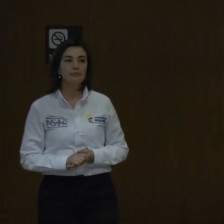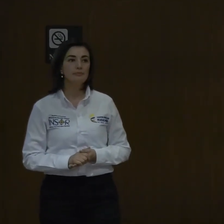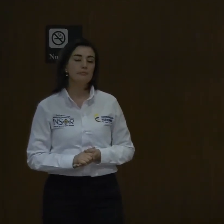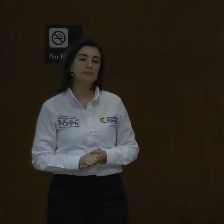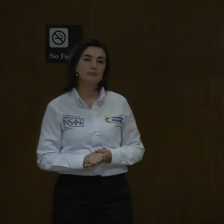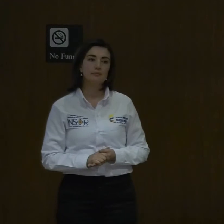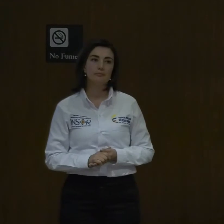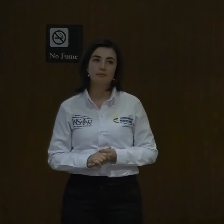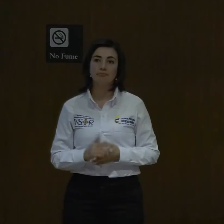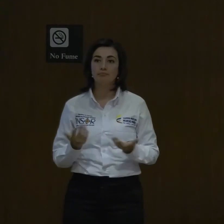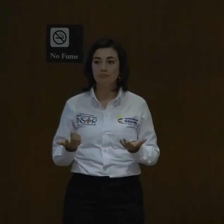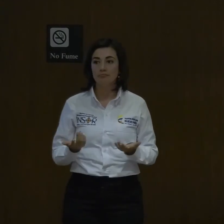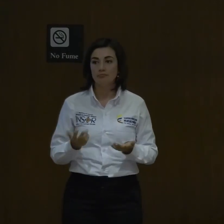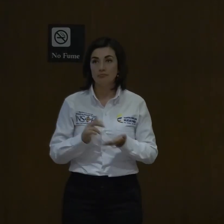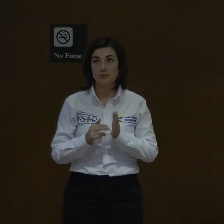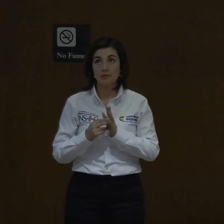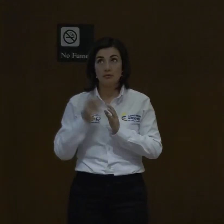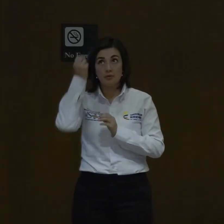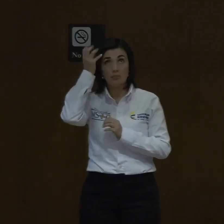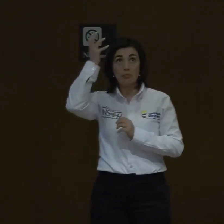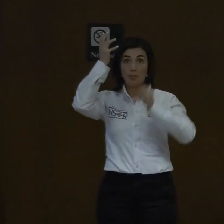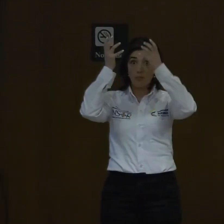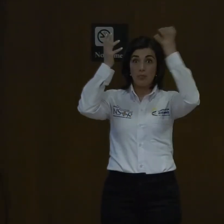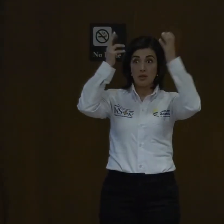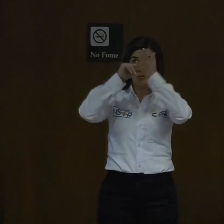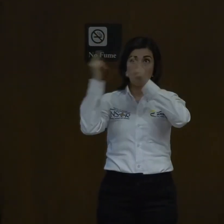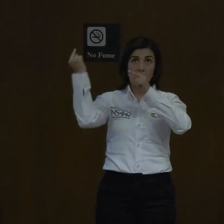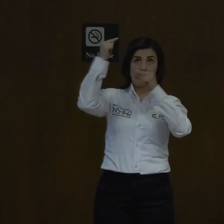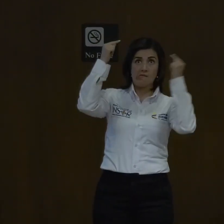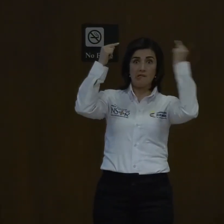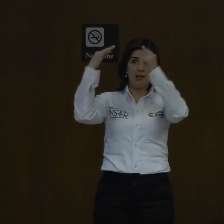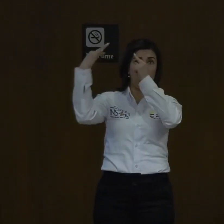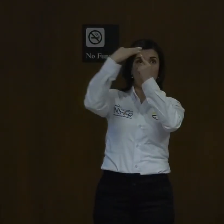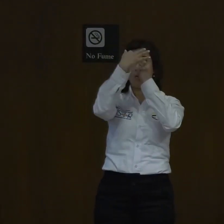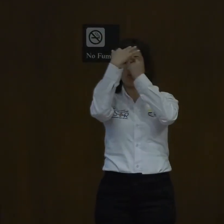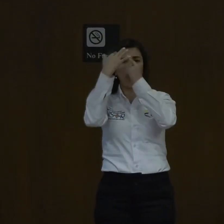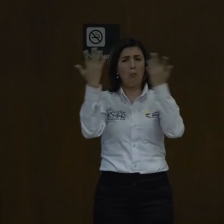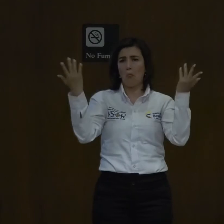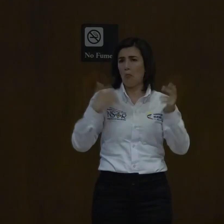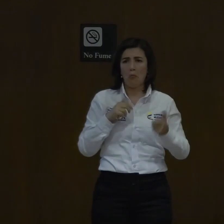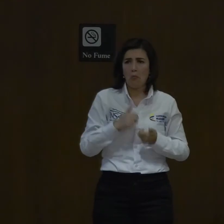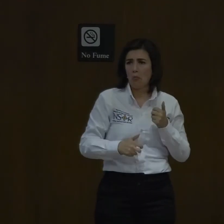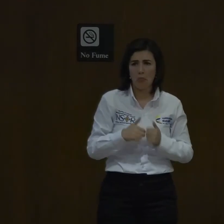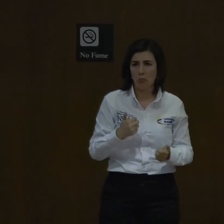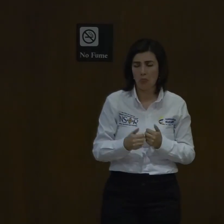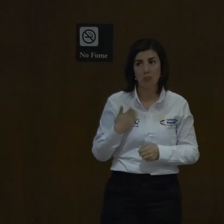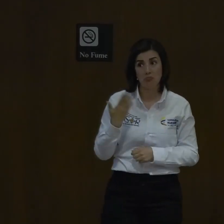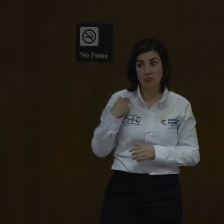de que esto les suponga un problema a los niños, al contrario, un estudio